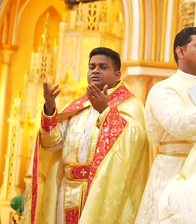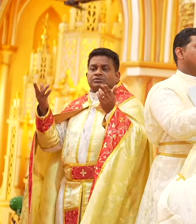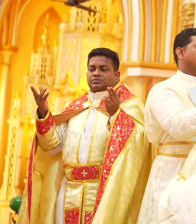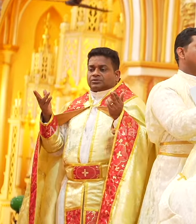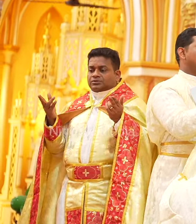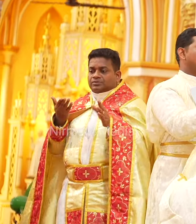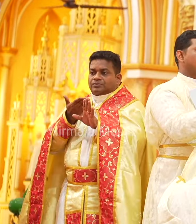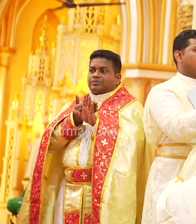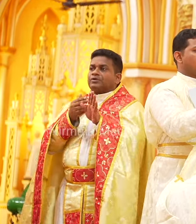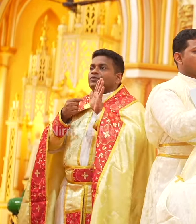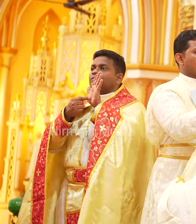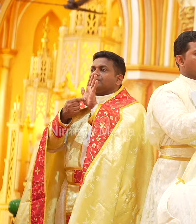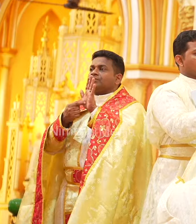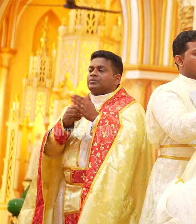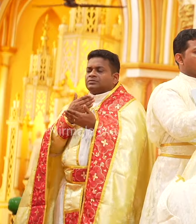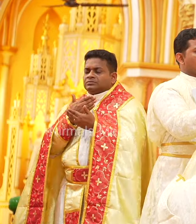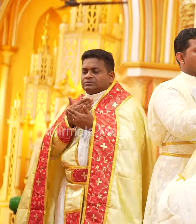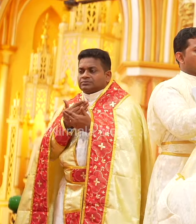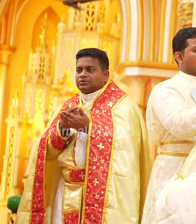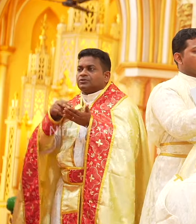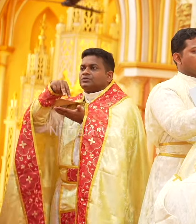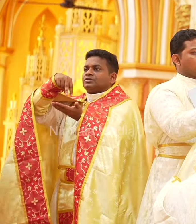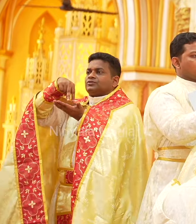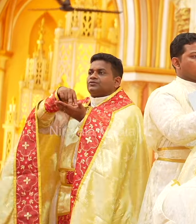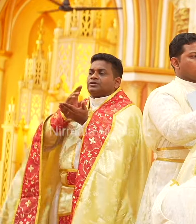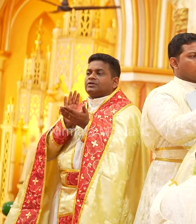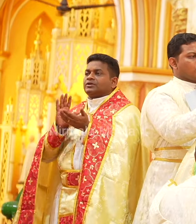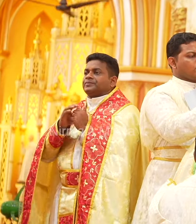മുമ്പാകെ പ്രത്യാശാപൂർവം നിൽക്കുന്നതിനും വേണ്ടി